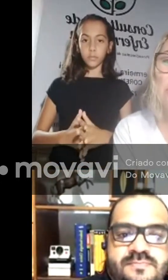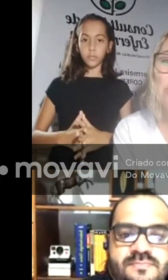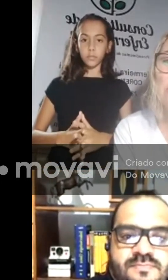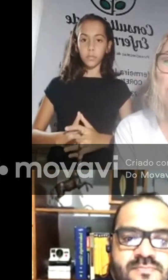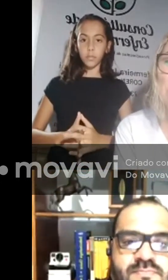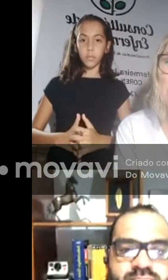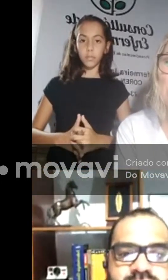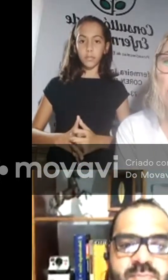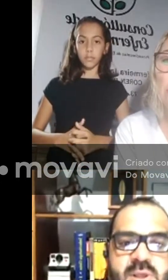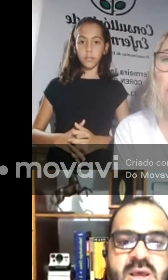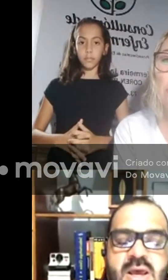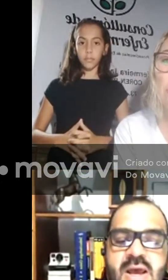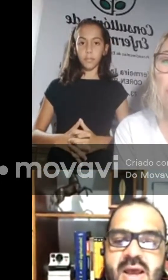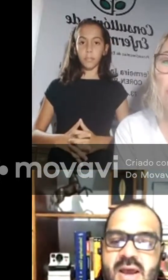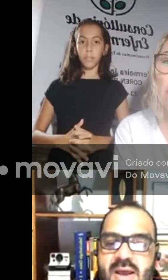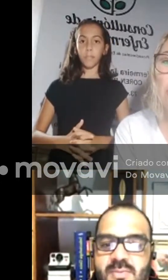favor.